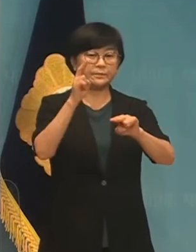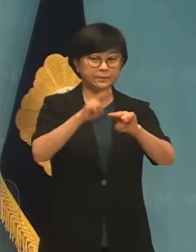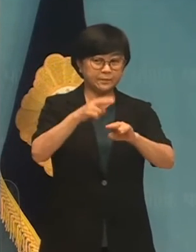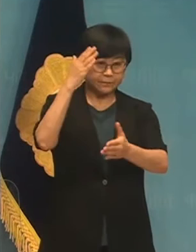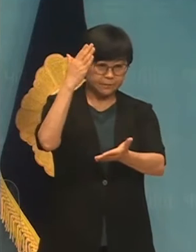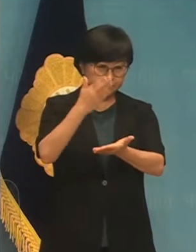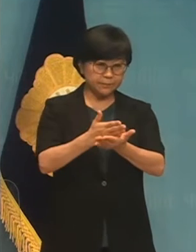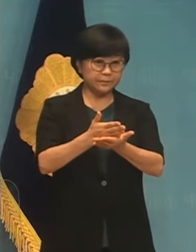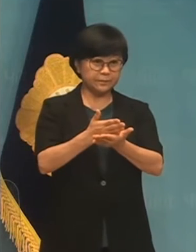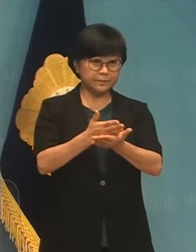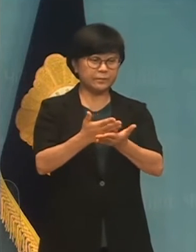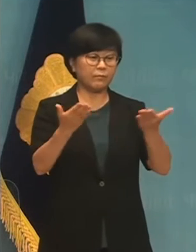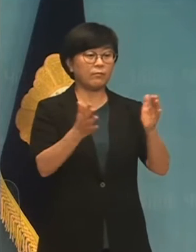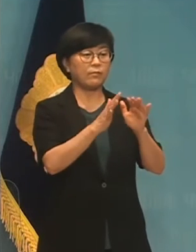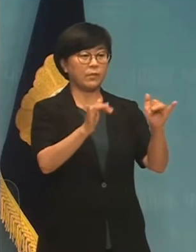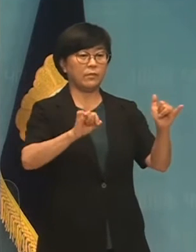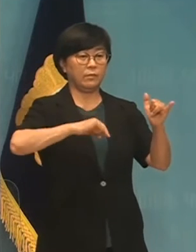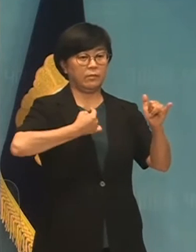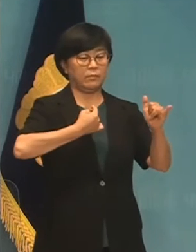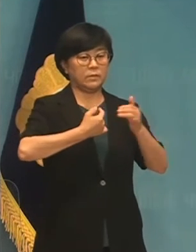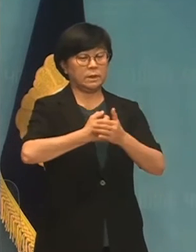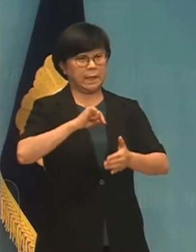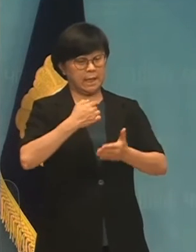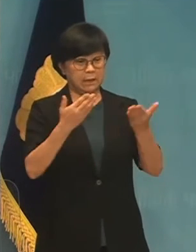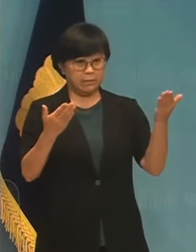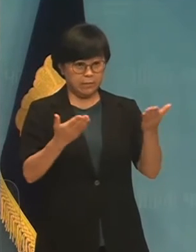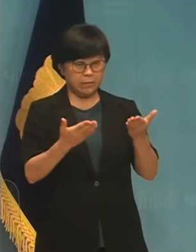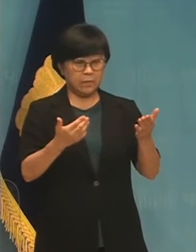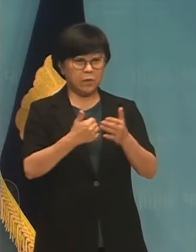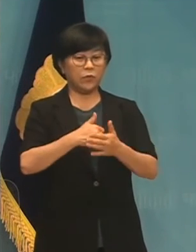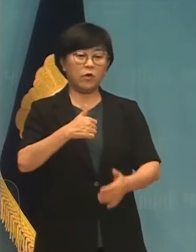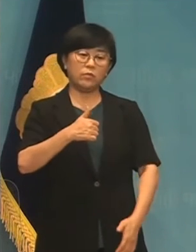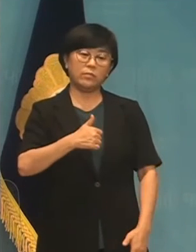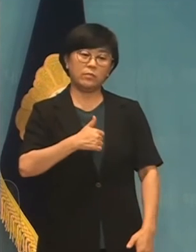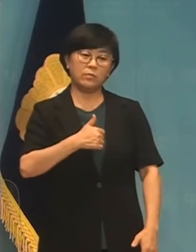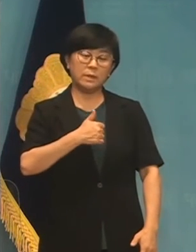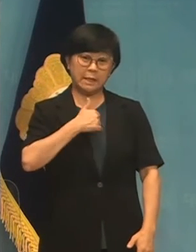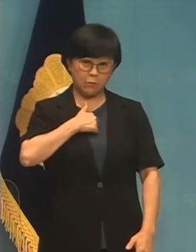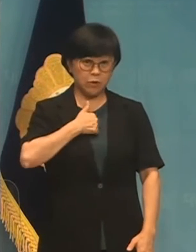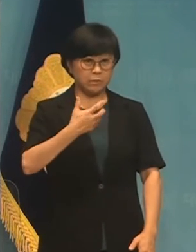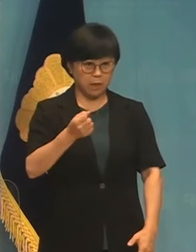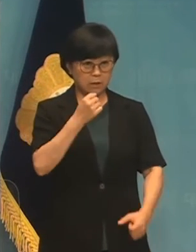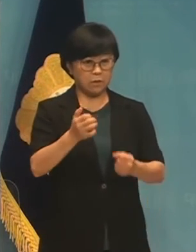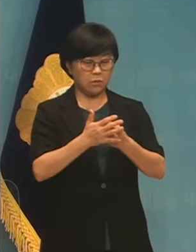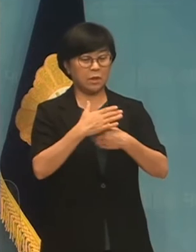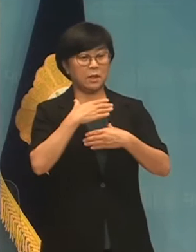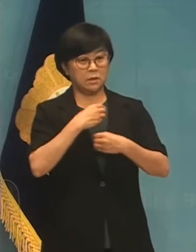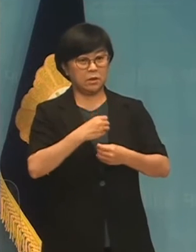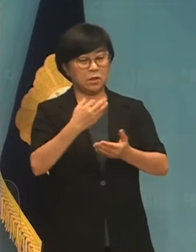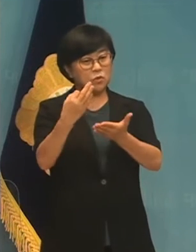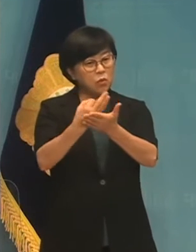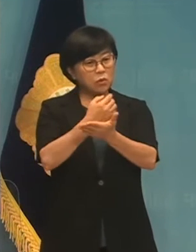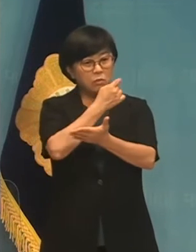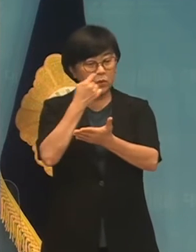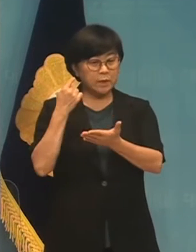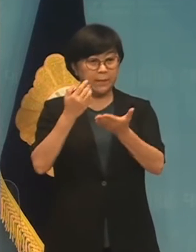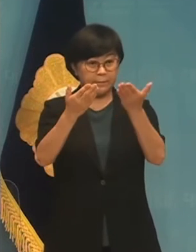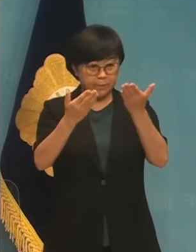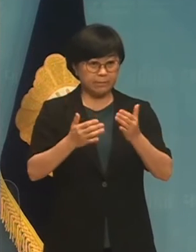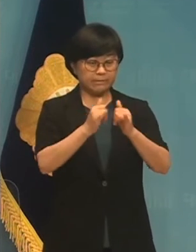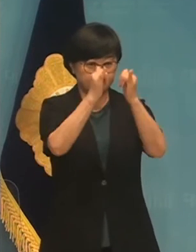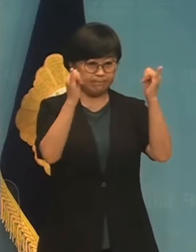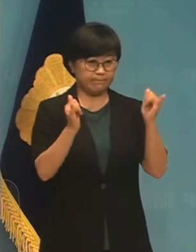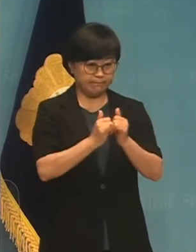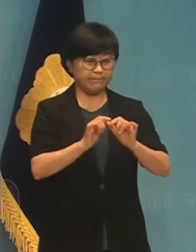아닙니다. 일하는 시민 스스로가 자기 일에 정체성과 긍지를 가지며 안정된 소득을 보장받는